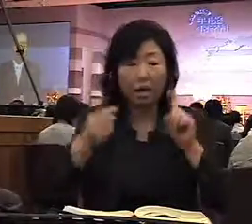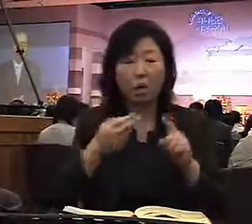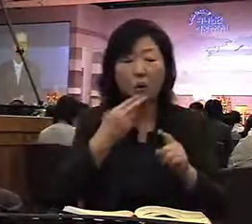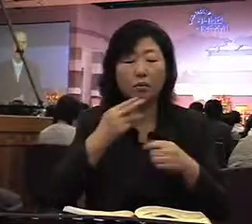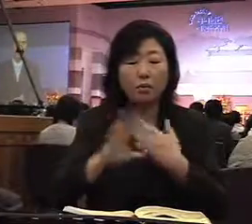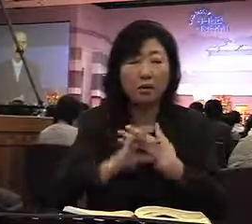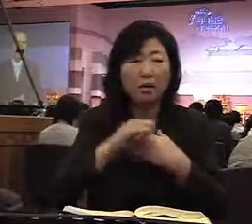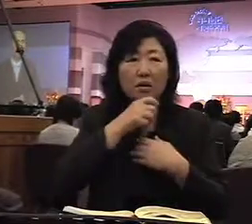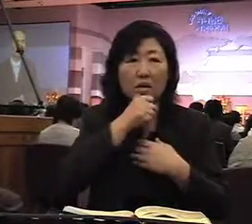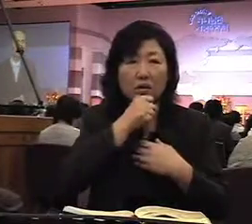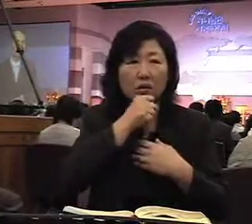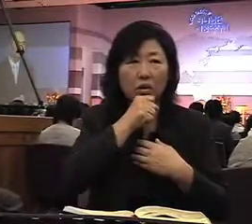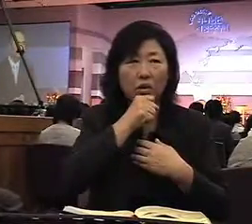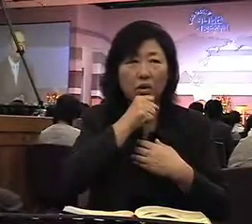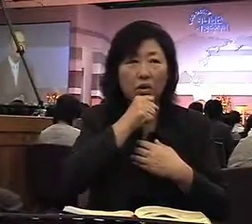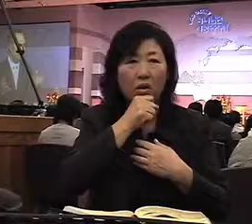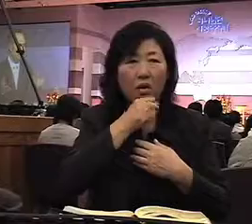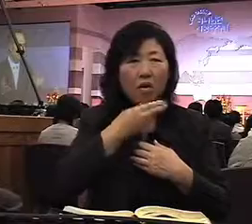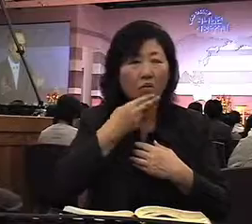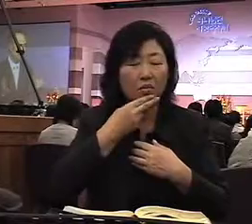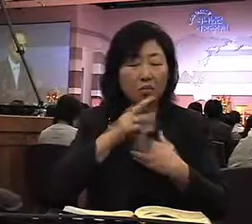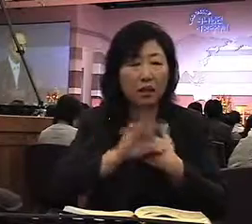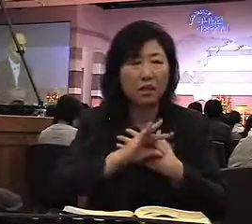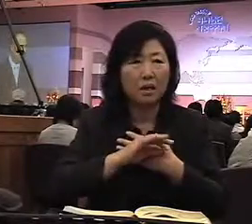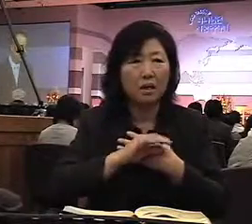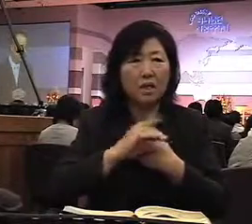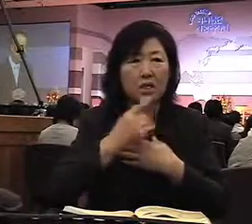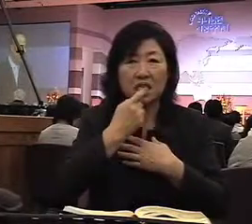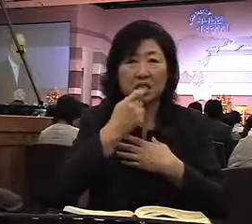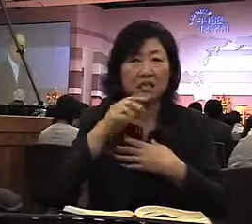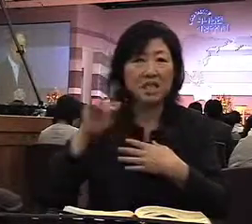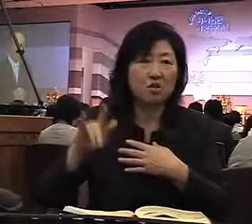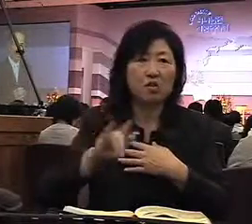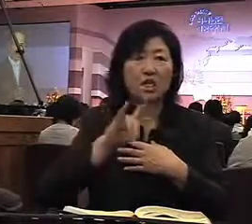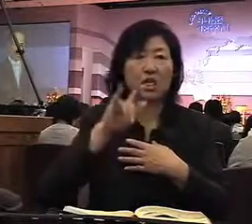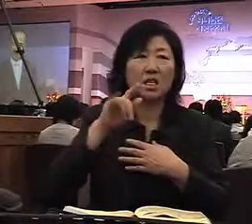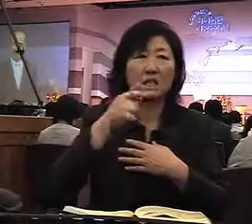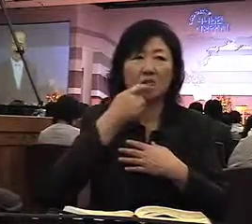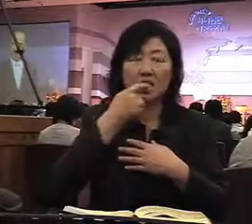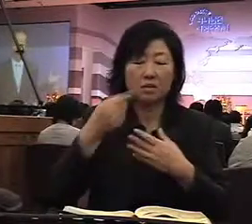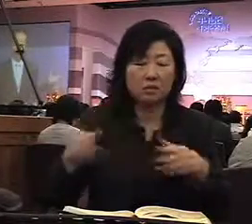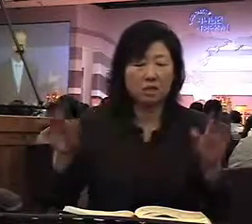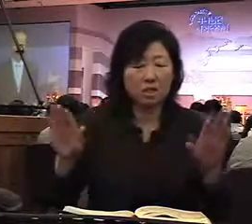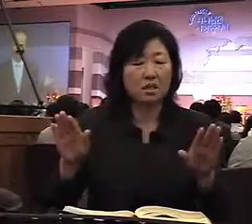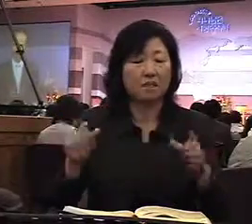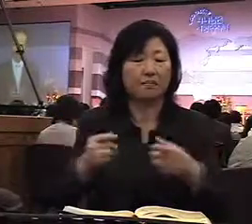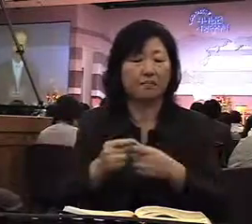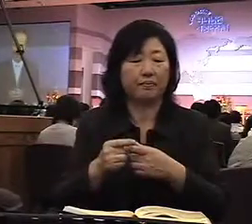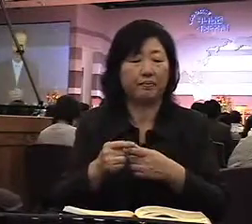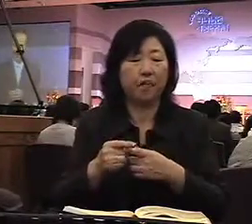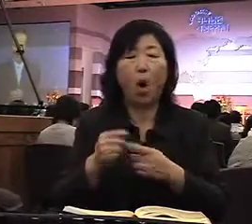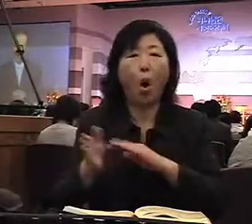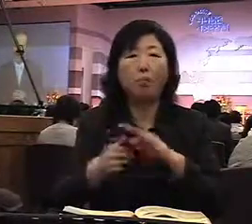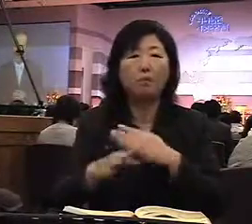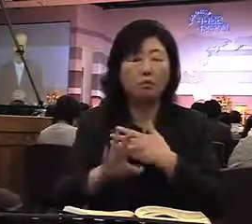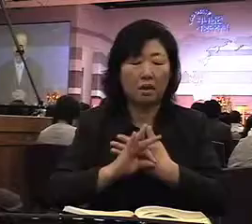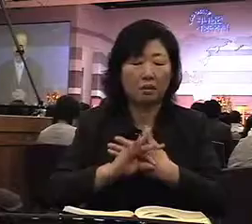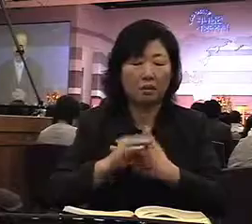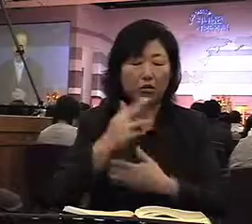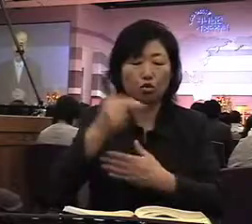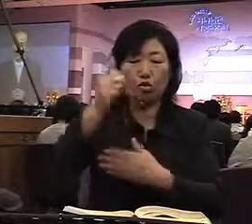염소, 염소가 없으면 심지어는 비둘기라도 가지고 들어가야 되고, 만일 비둘기도 없으면 죽게 나갈